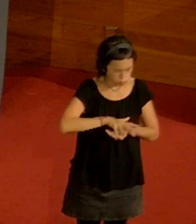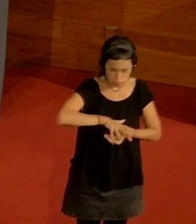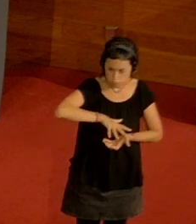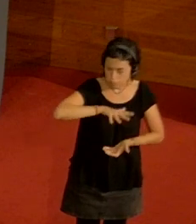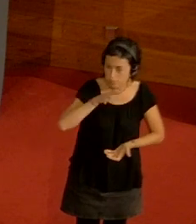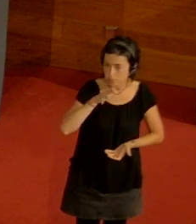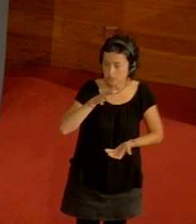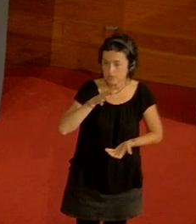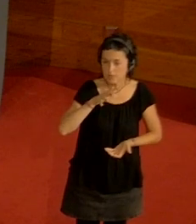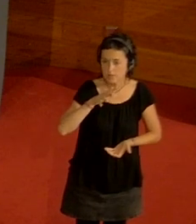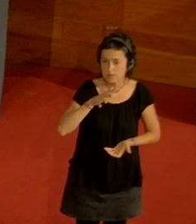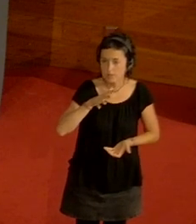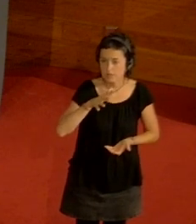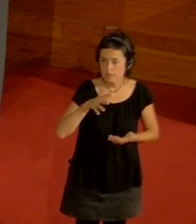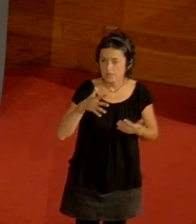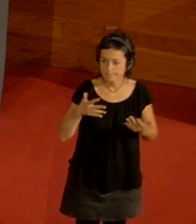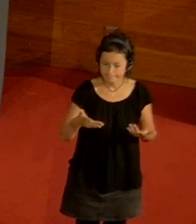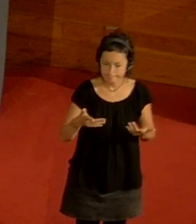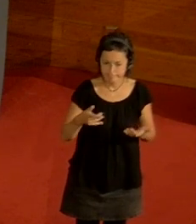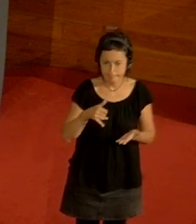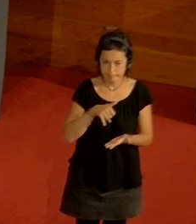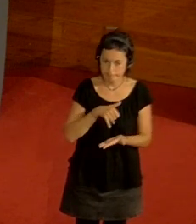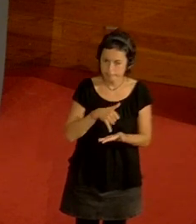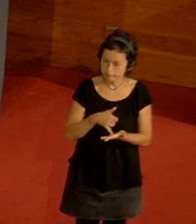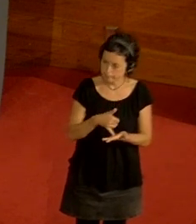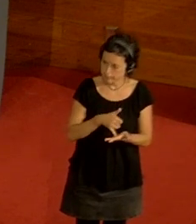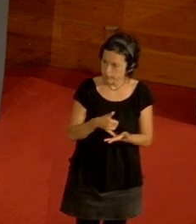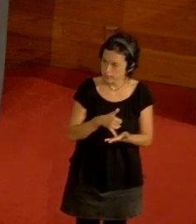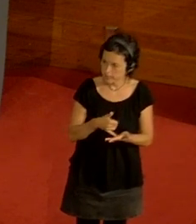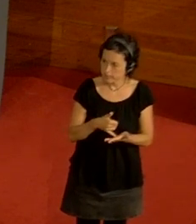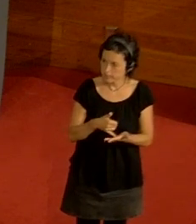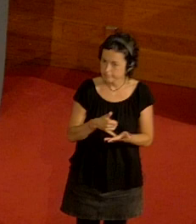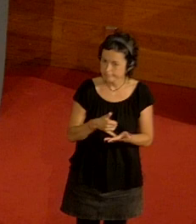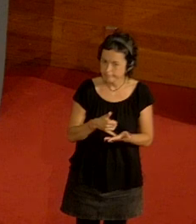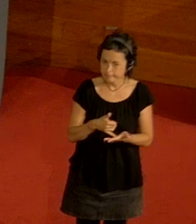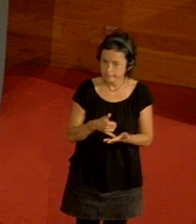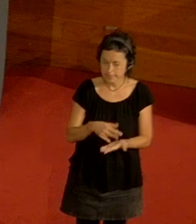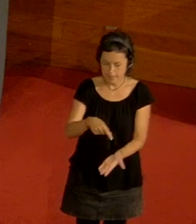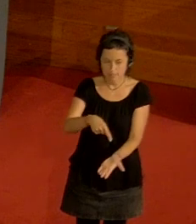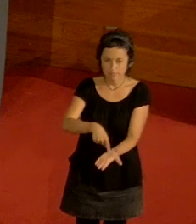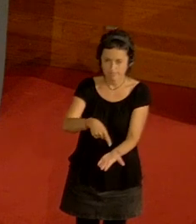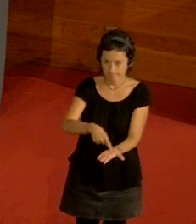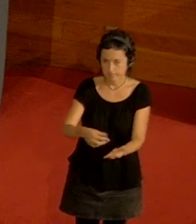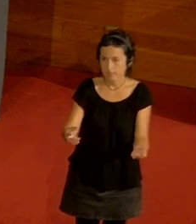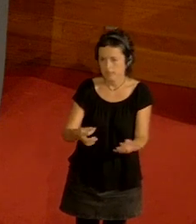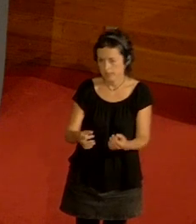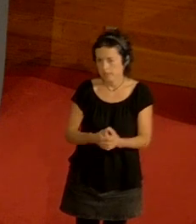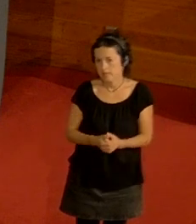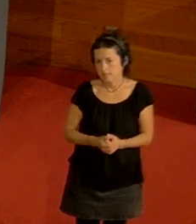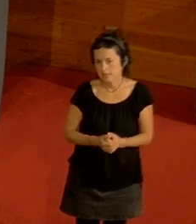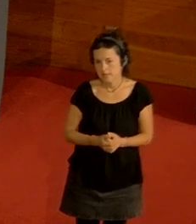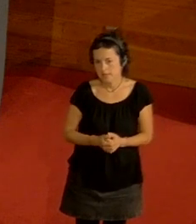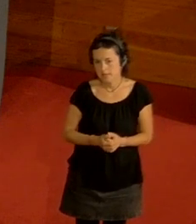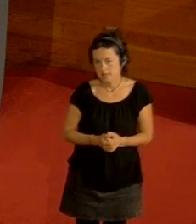que en las que esa vulnerabilidad tiene que tiene que que hacerse presente bueno para esas distintas cuestiones